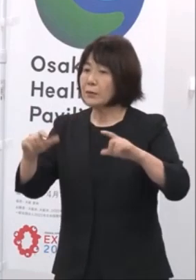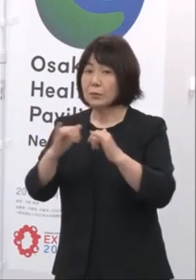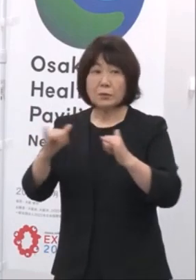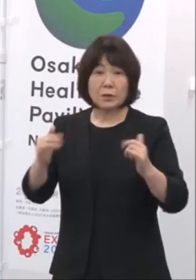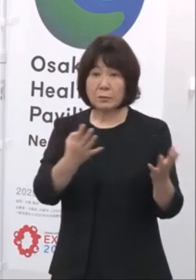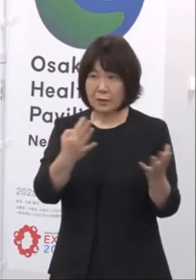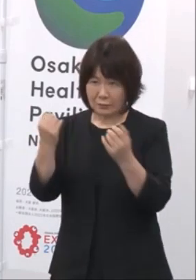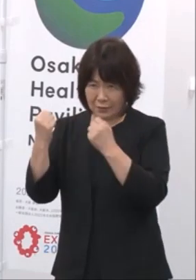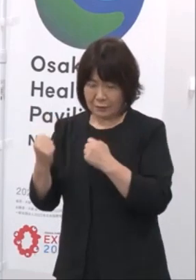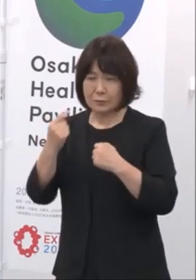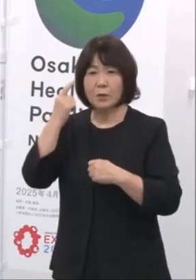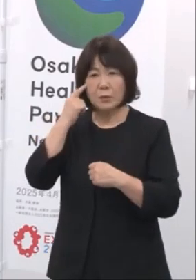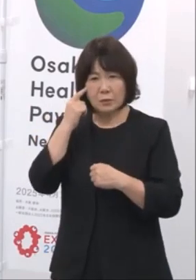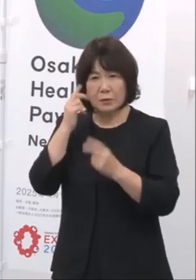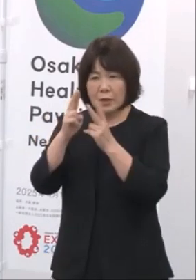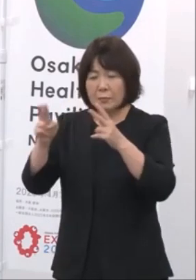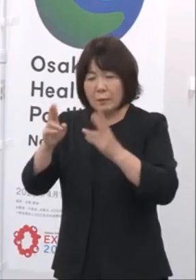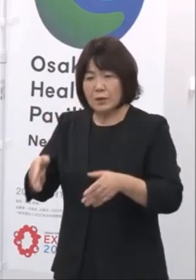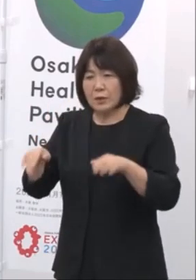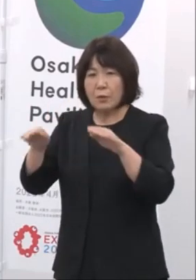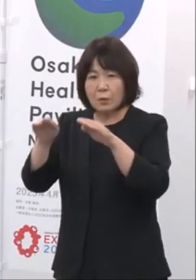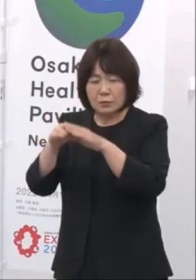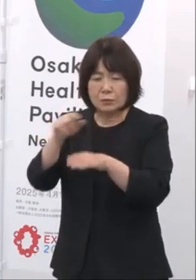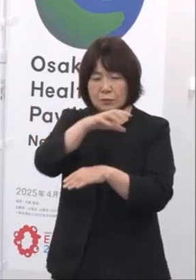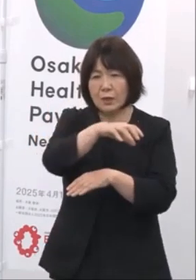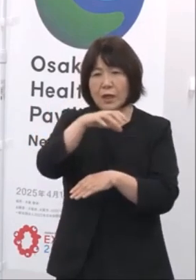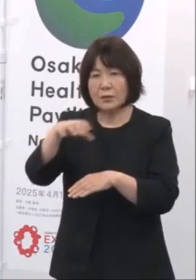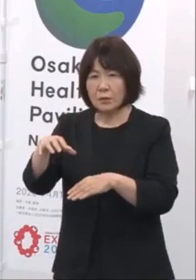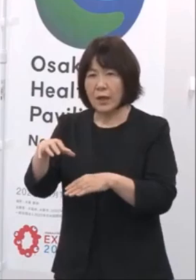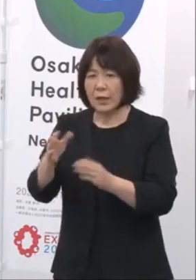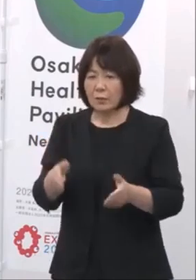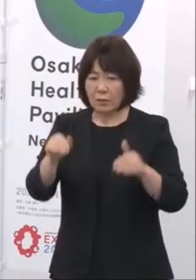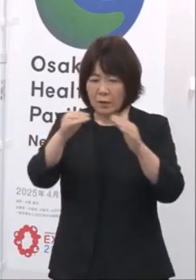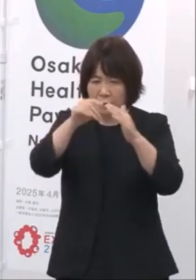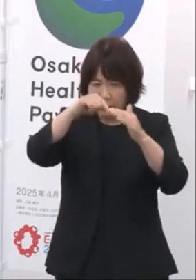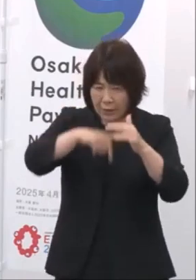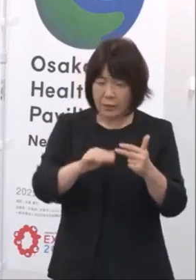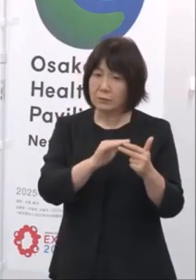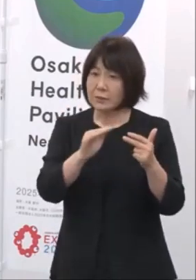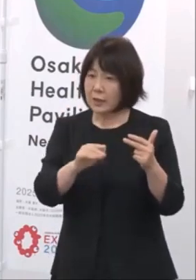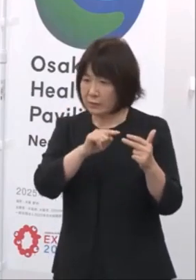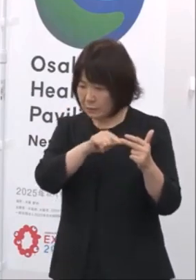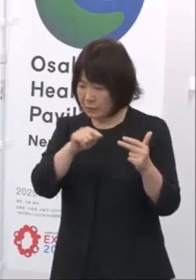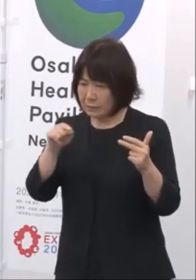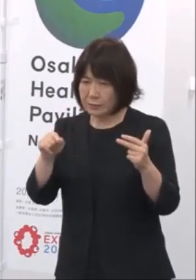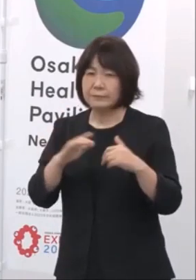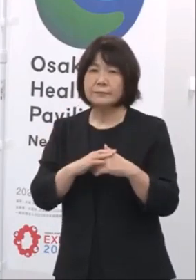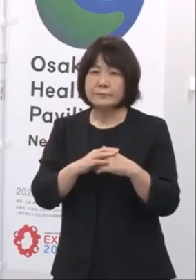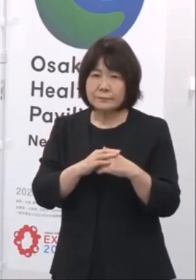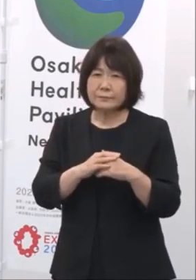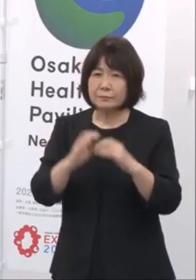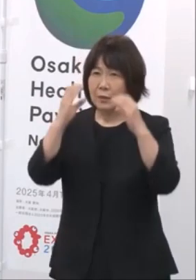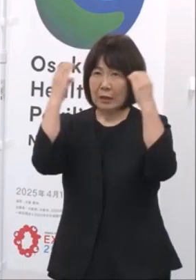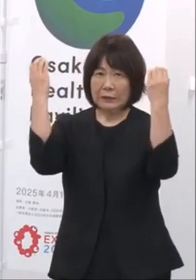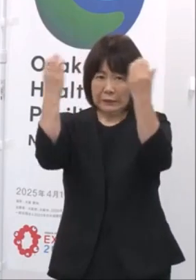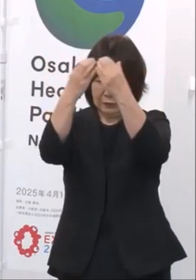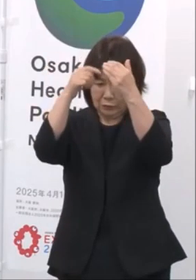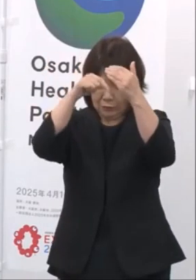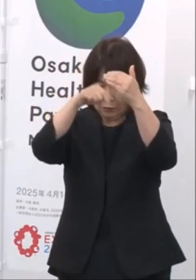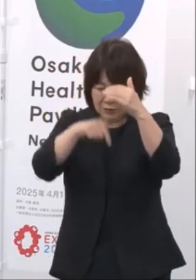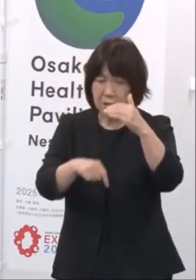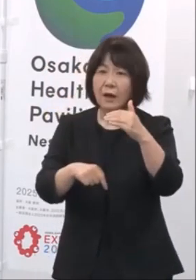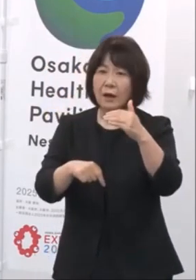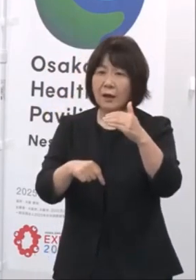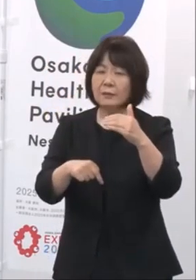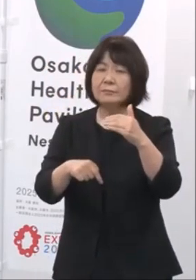らっしゃいますから、パビリオンであったりそれぞれの館内の施設であったり、そのリングの下、まあ、リングを